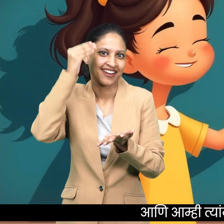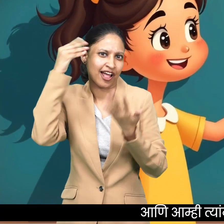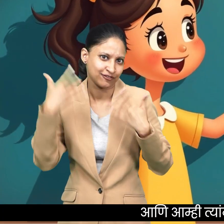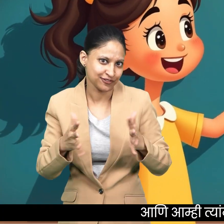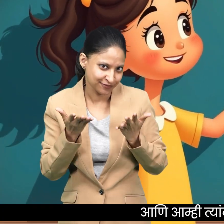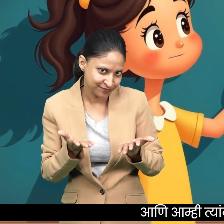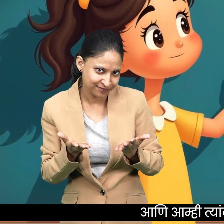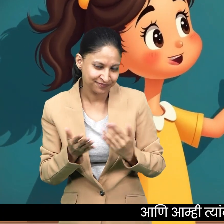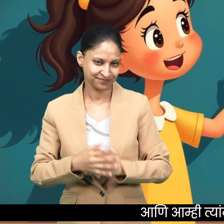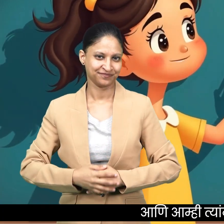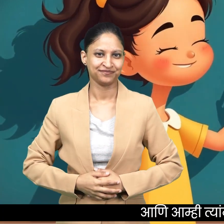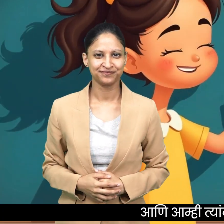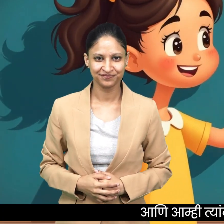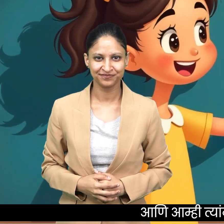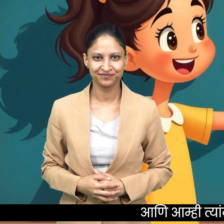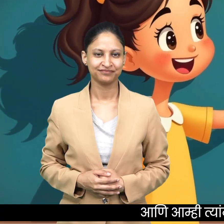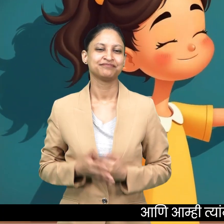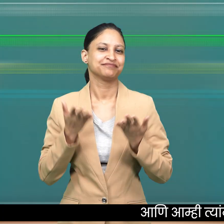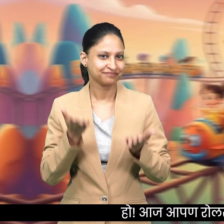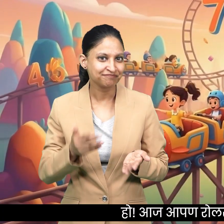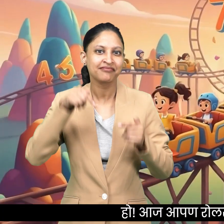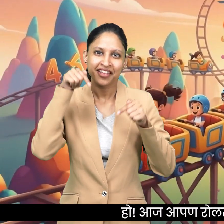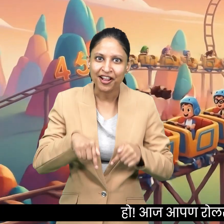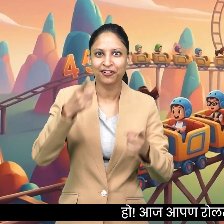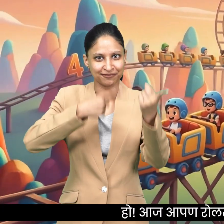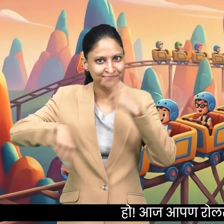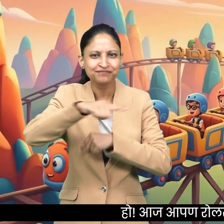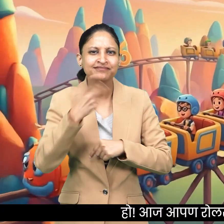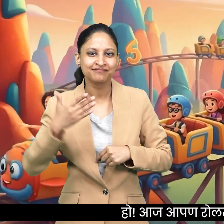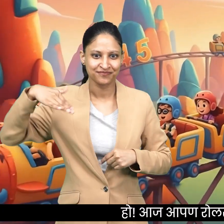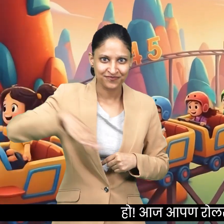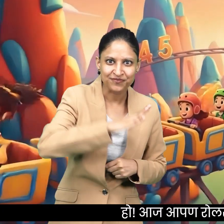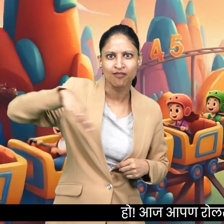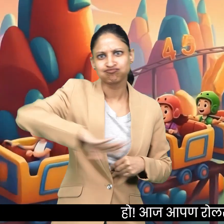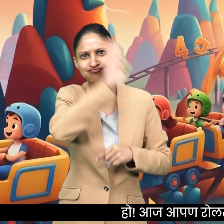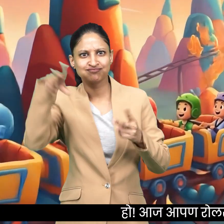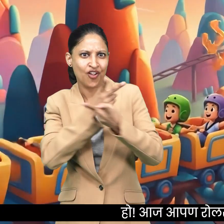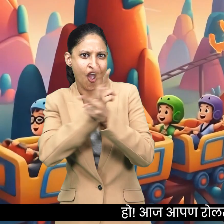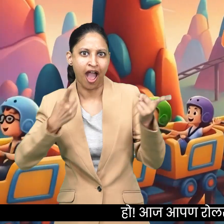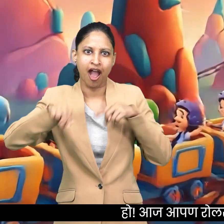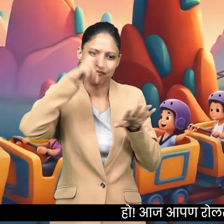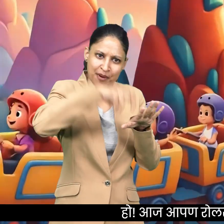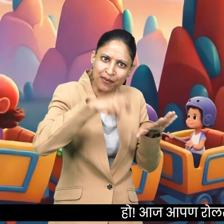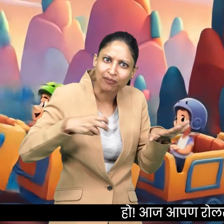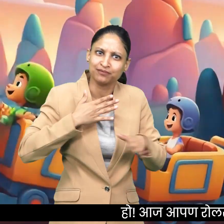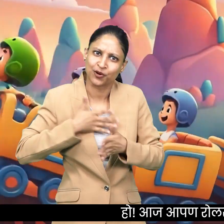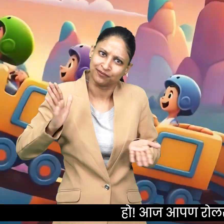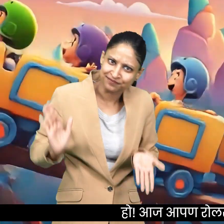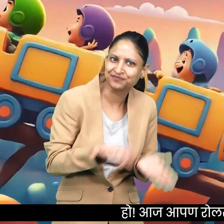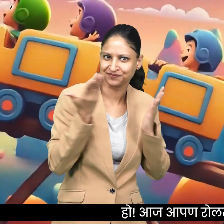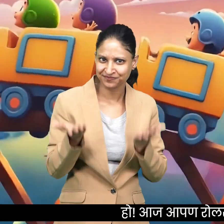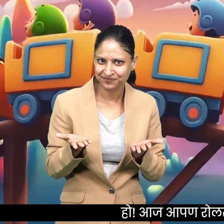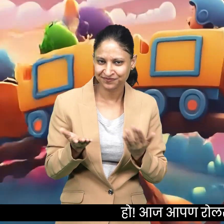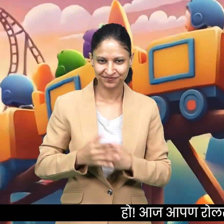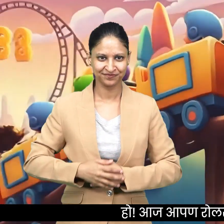आणि आम्ही त्यांना क्रमाने देखील लावले. हो, आज आपण रोलर कोस्टर नंबर राईडवर जाऊ.